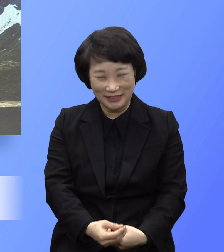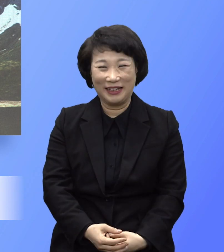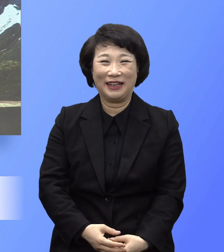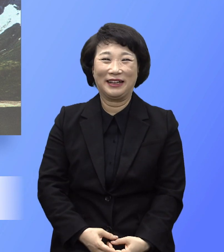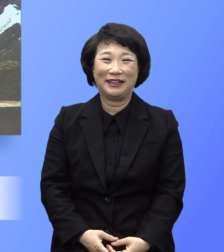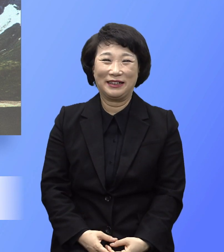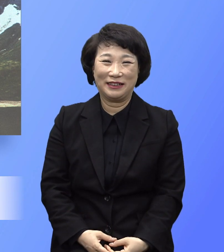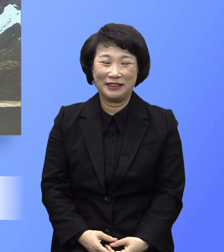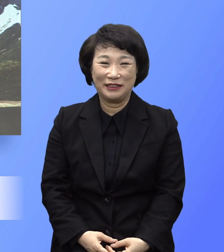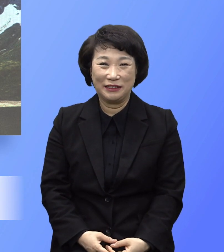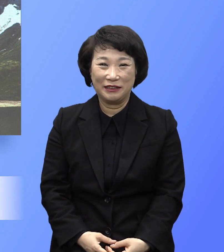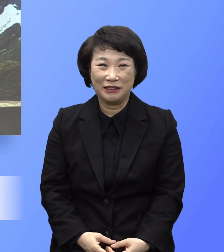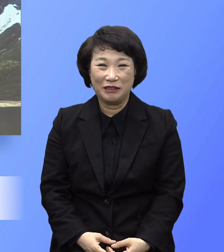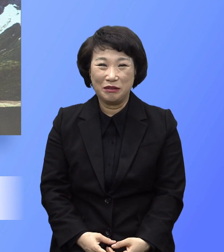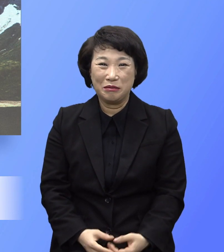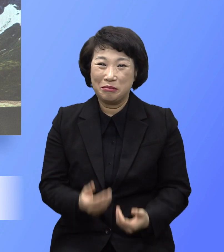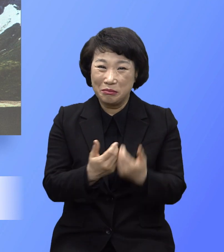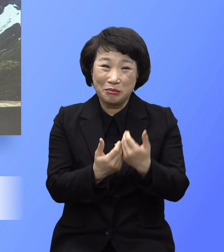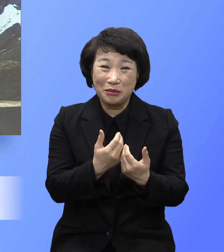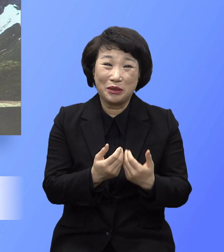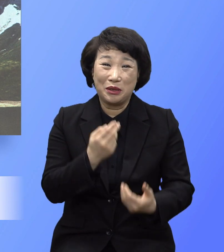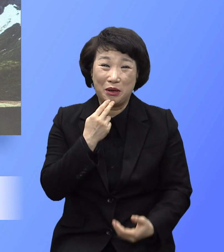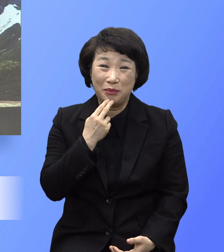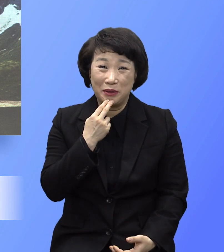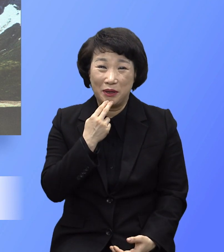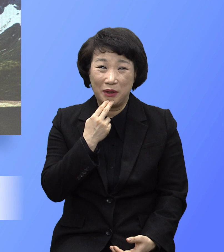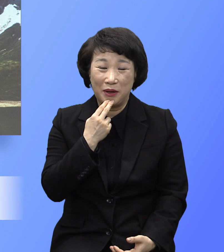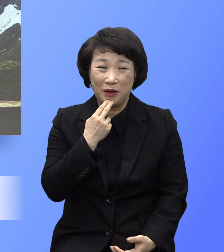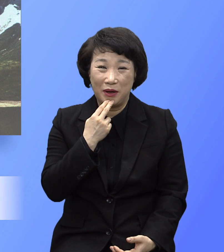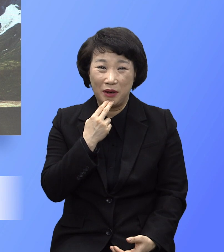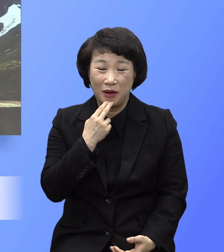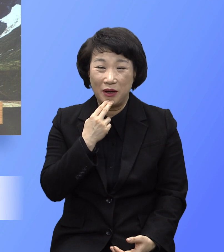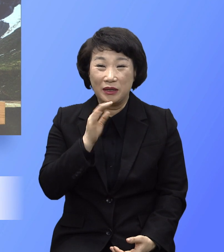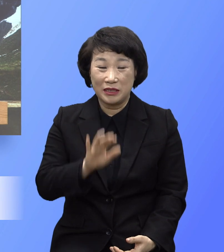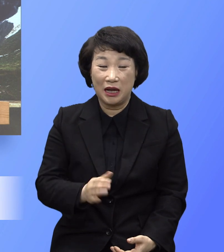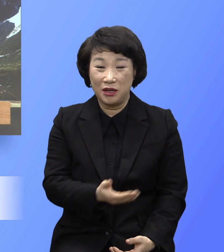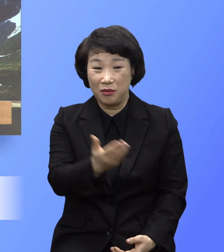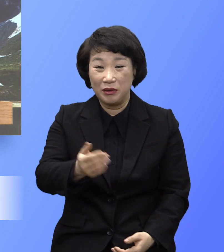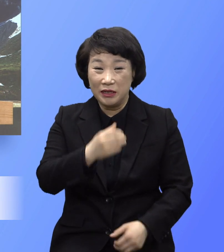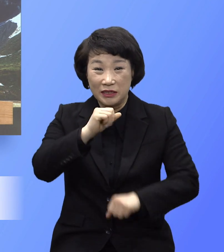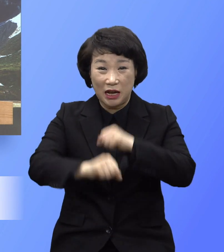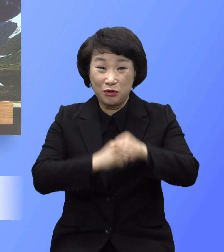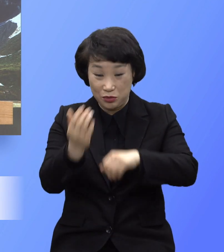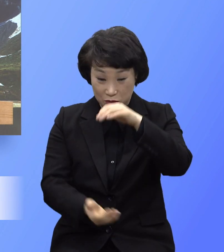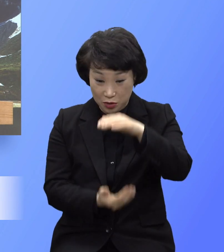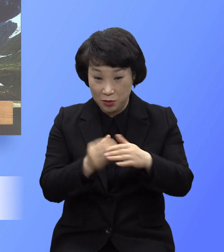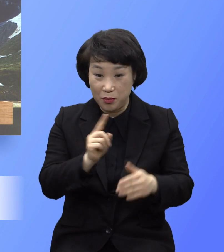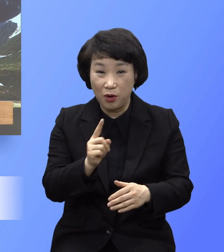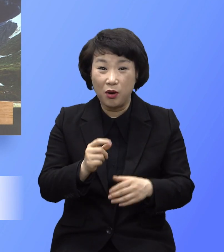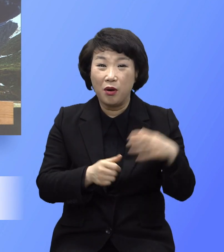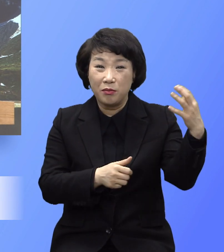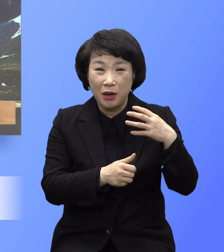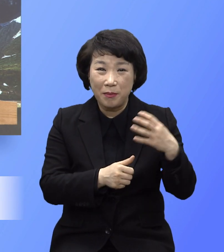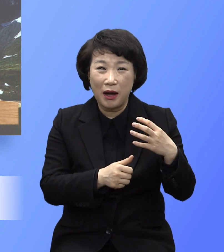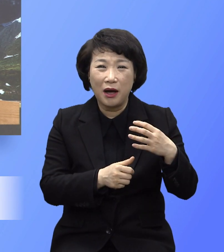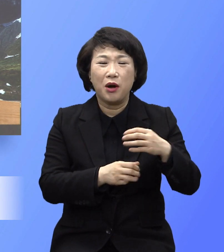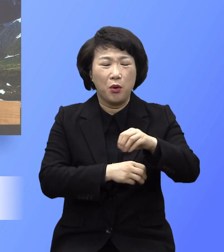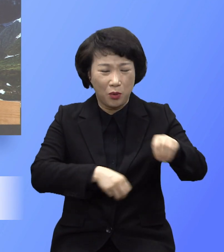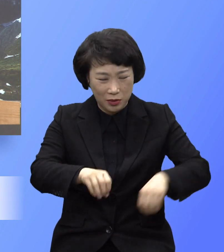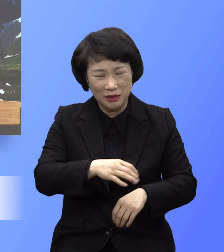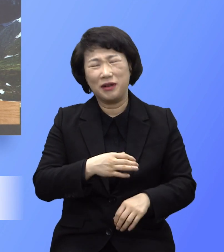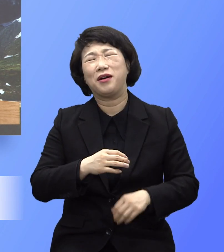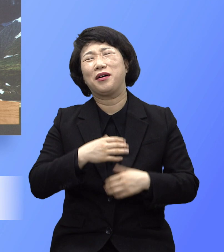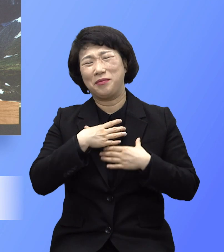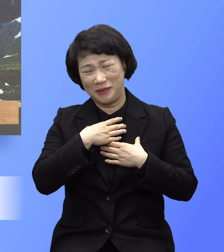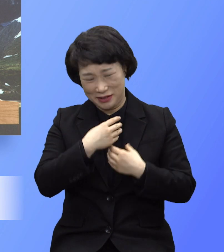것입니다. 거칠 것이 없습니다. 최고의 자유가 뭐냐? 핍박받는 것이